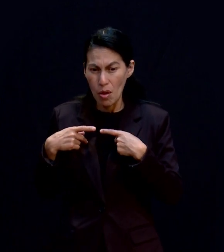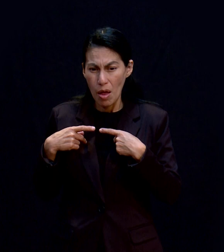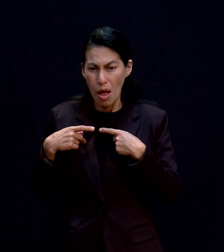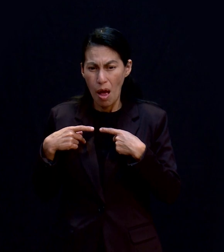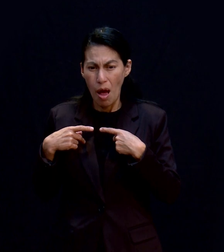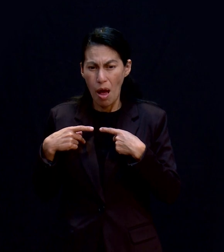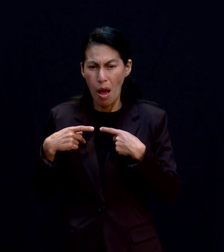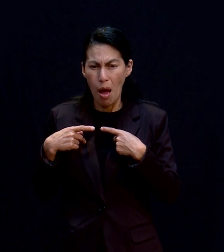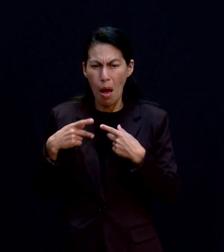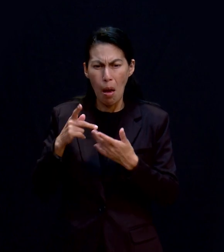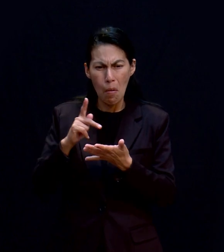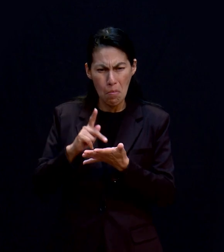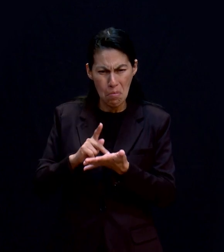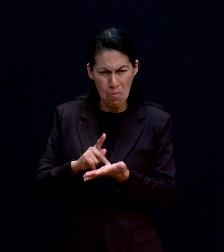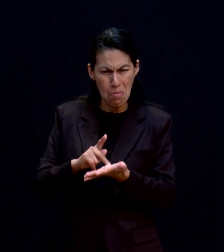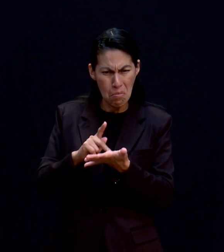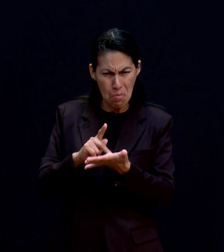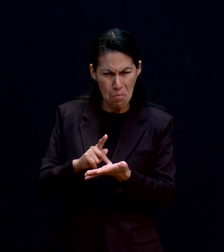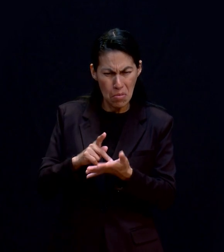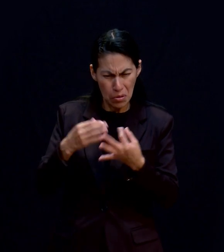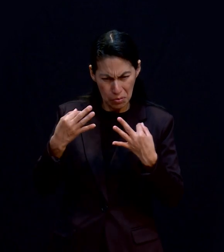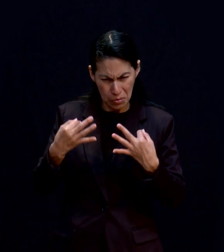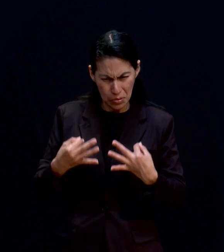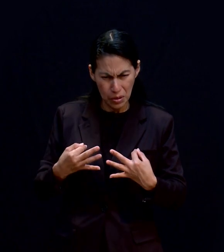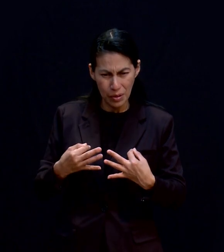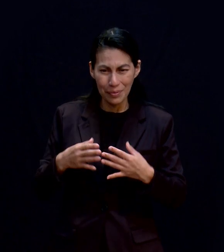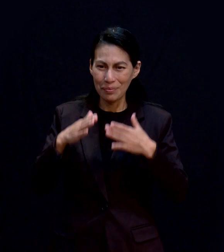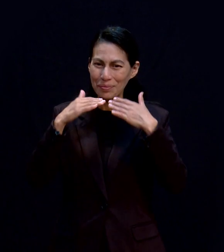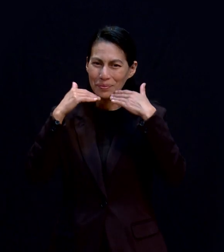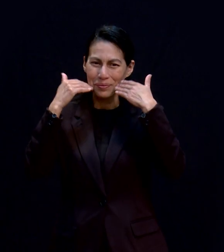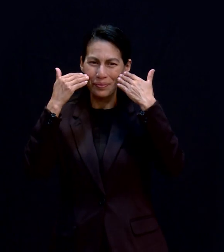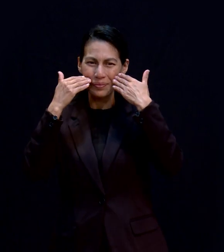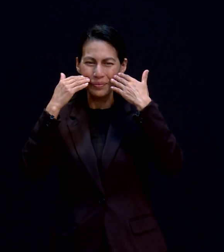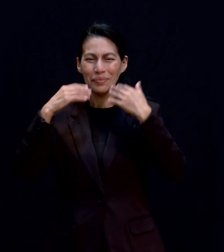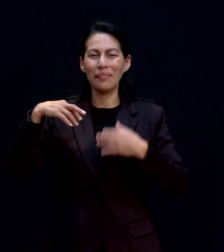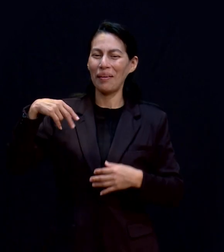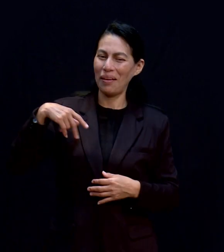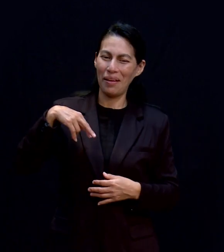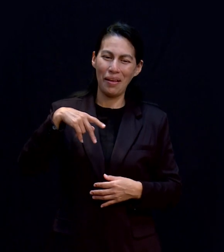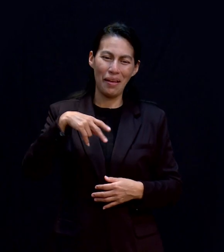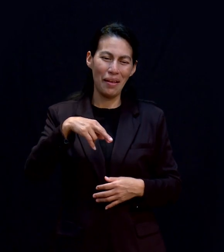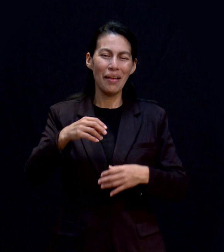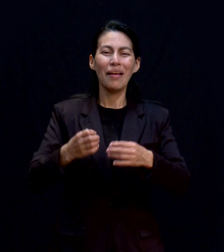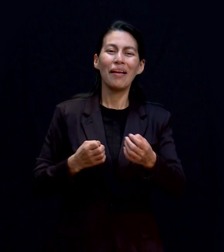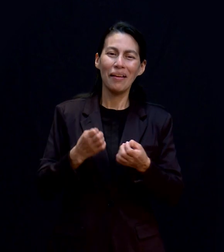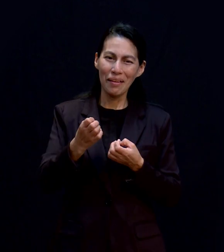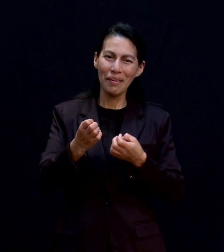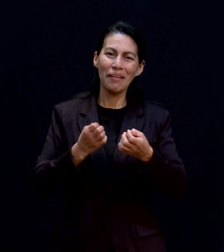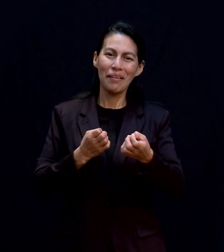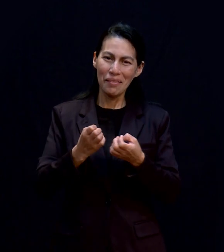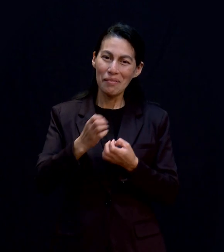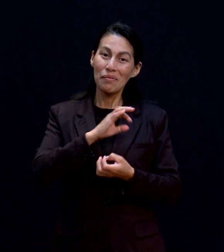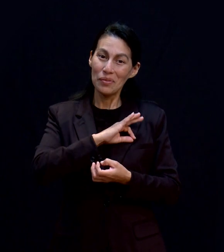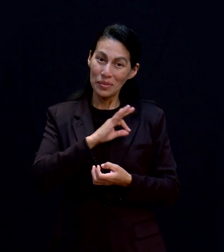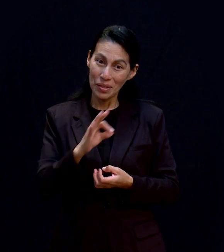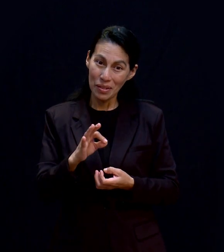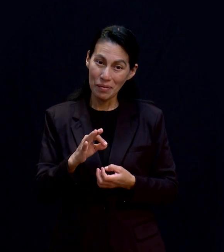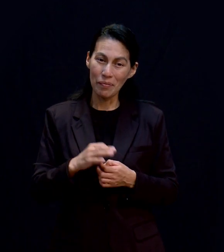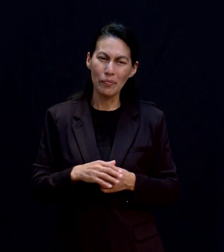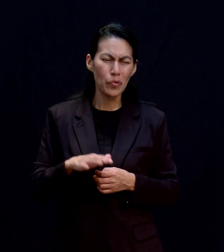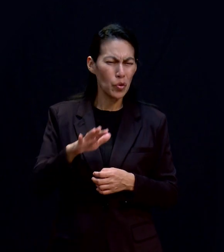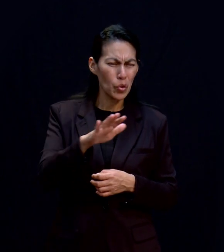un peso ideal prácticamente sale sonriente él ya podía caminar ya podía ejercitarse